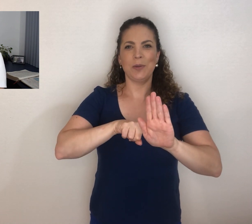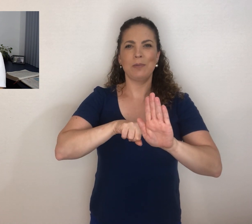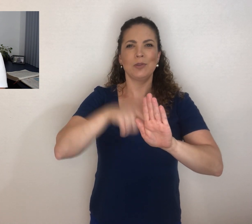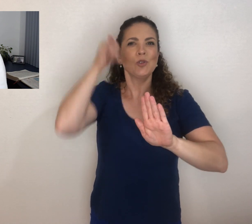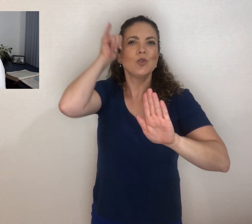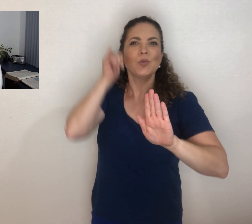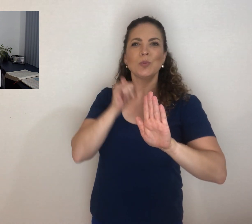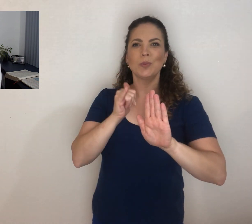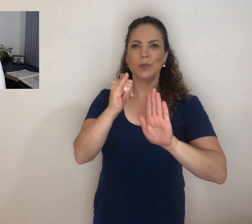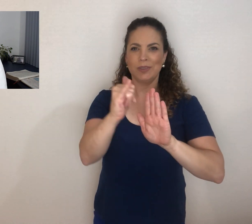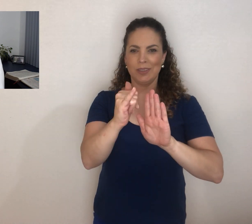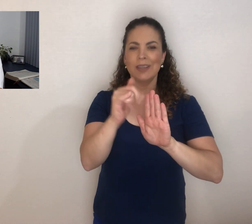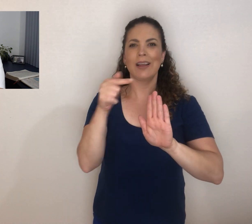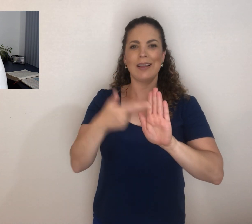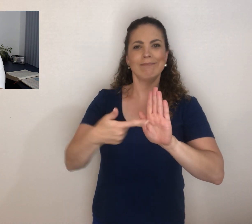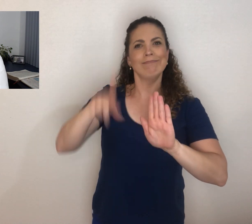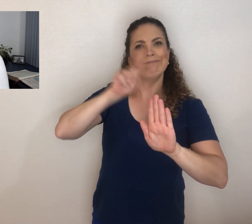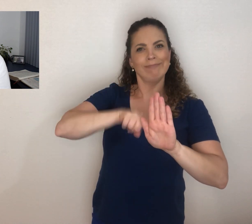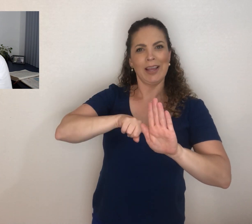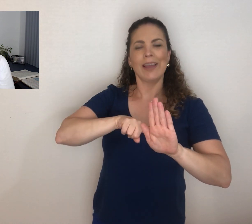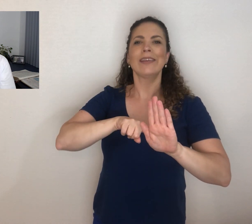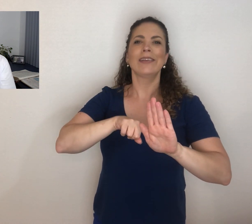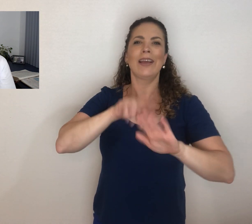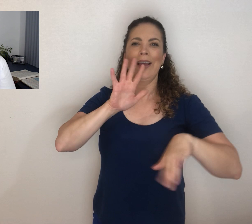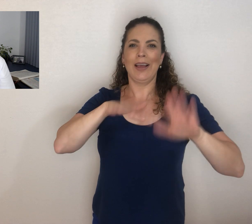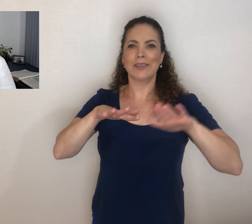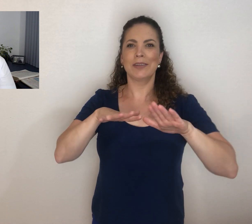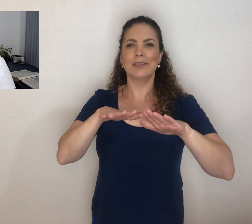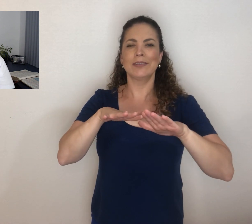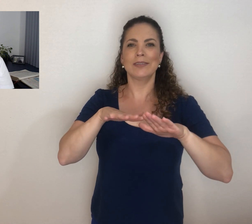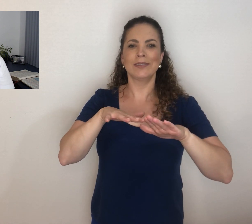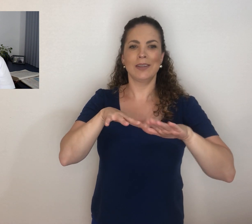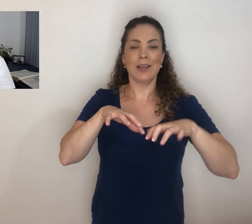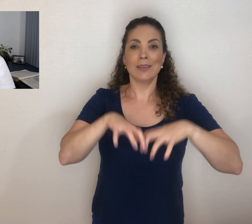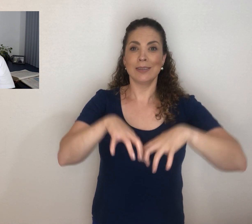gente vê que há um salto dentro das profecias, né?